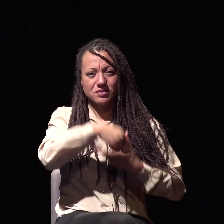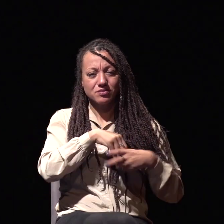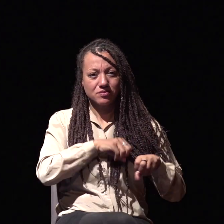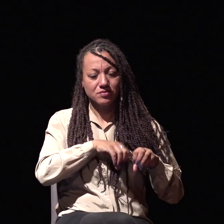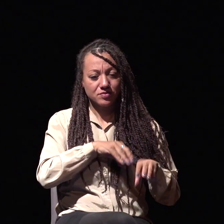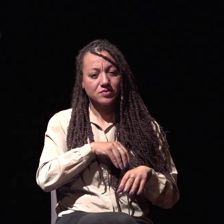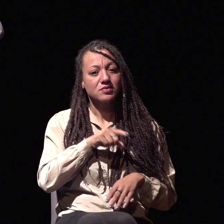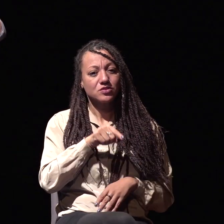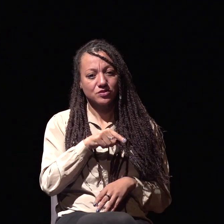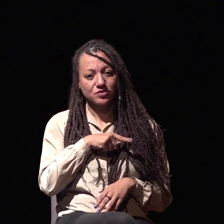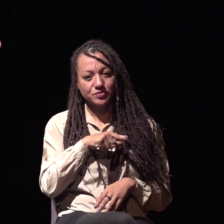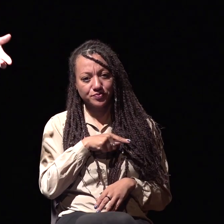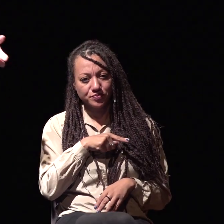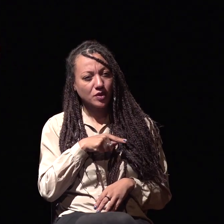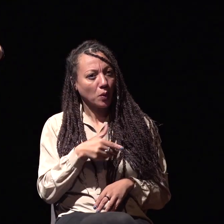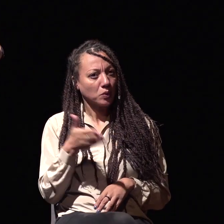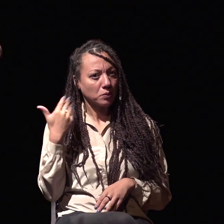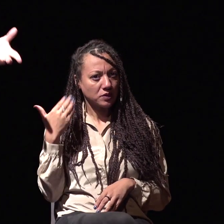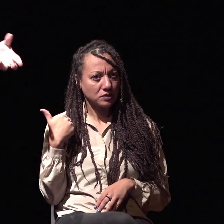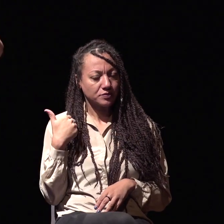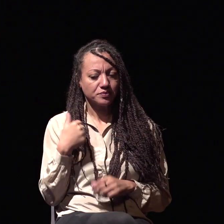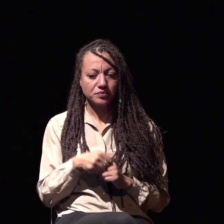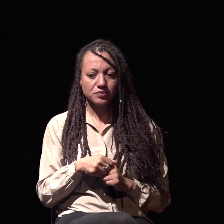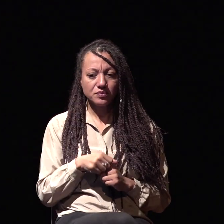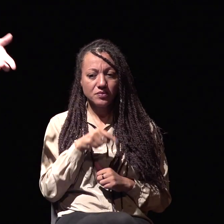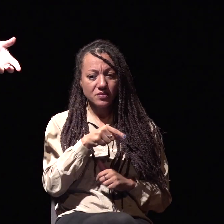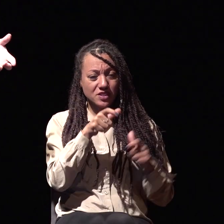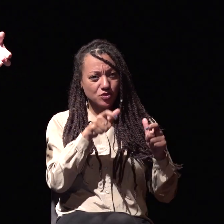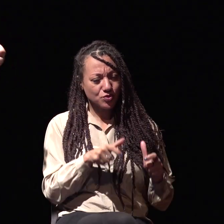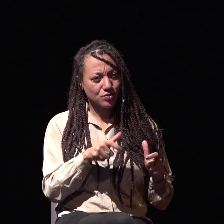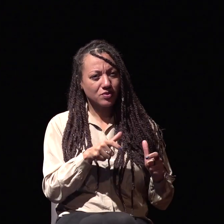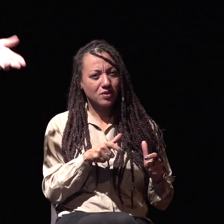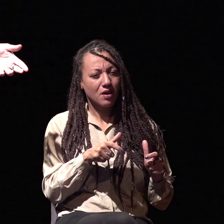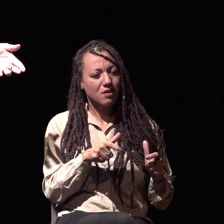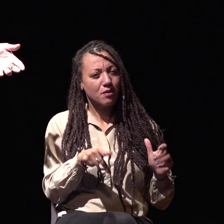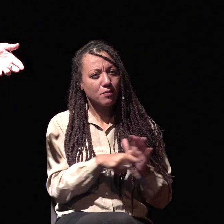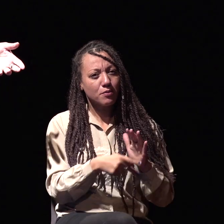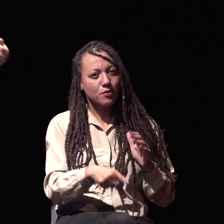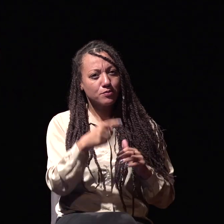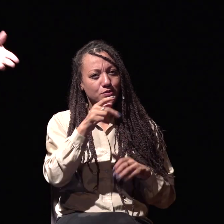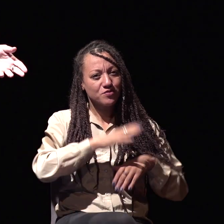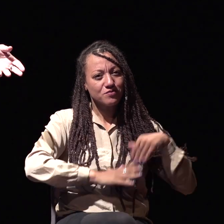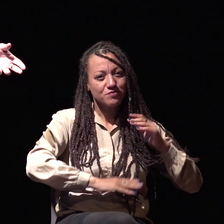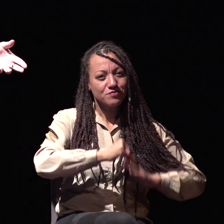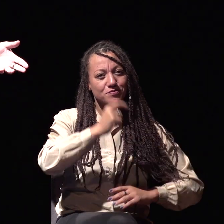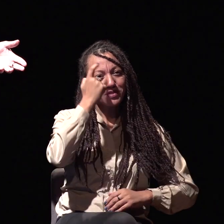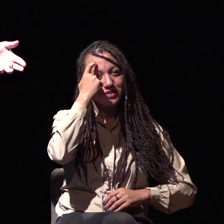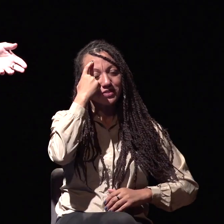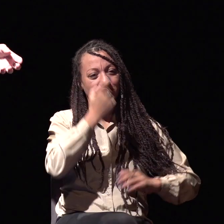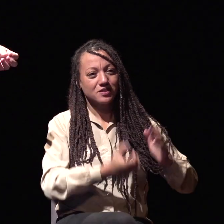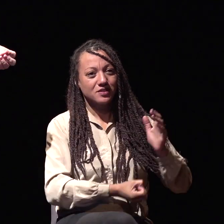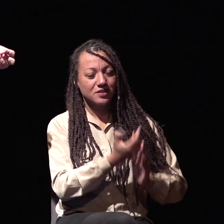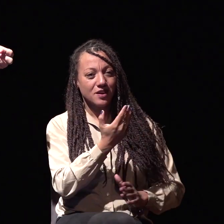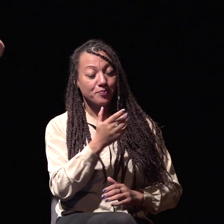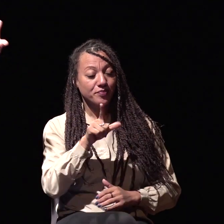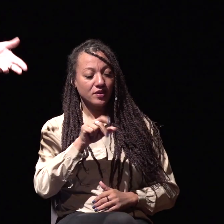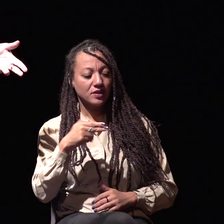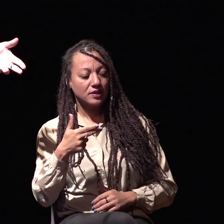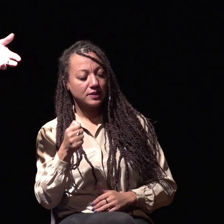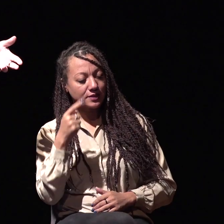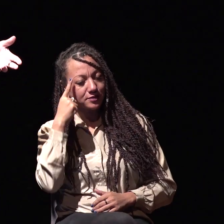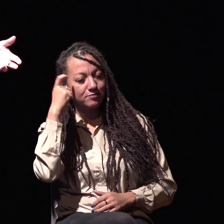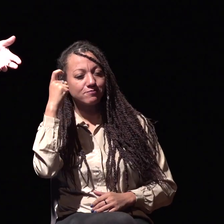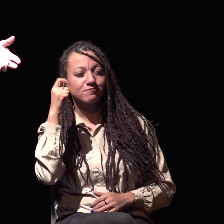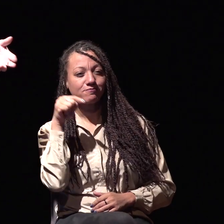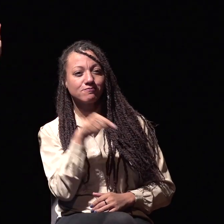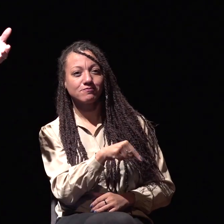tempo atrás. Né? Ou seja, é justamente nesse lugar de fazer, pensar e criar que ela consegue implantar, como quem tenta manter